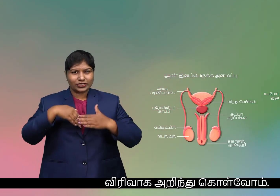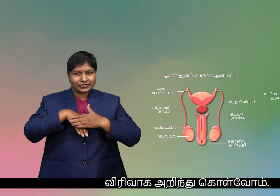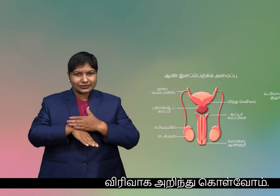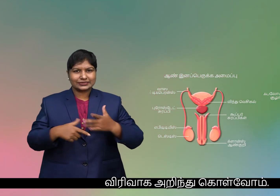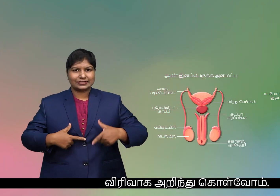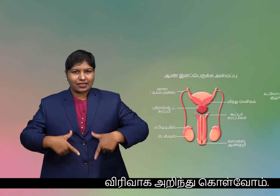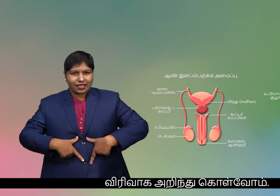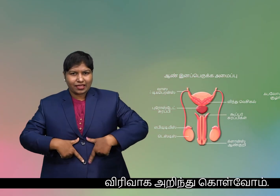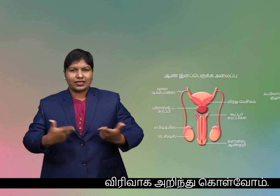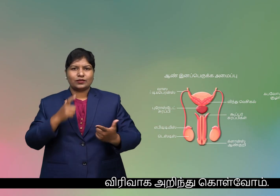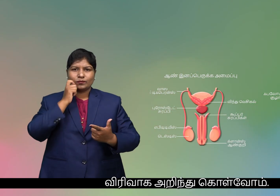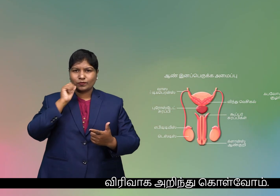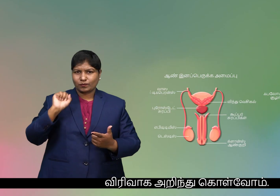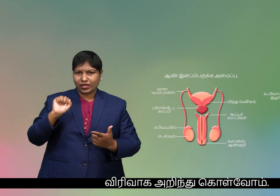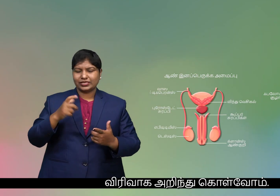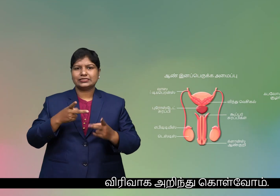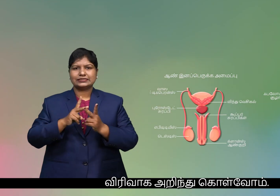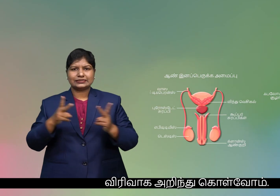விரிவாக அறிந்து கொள்வோம்.